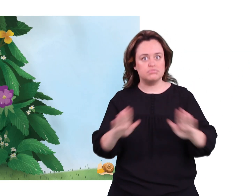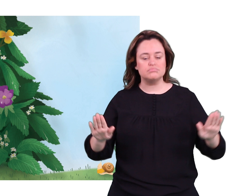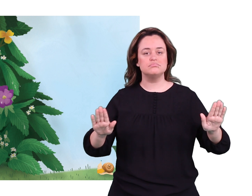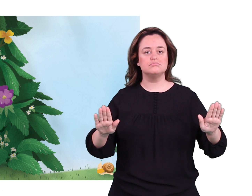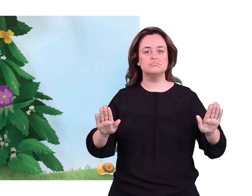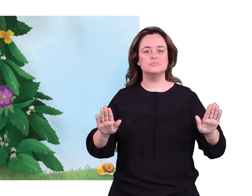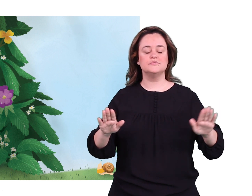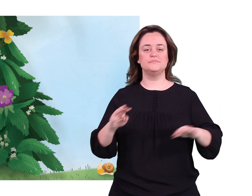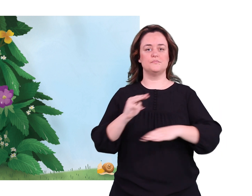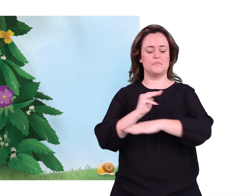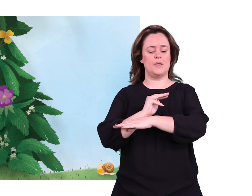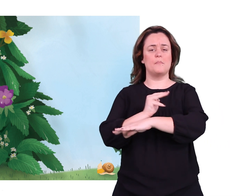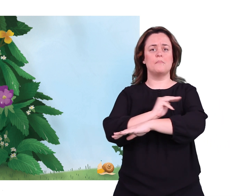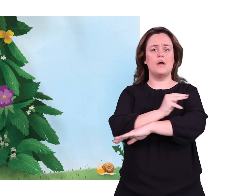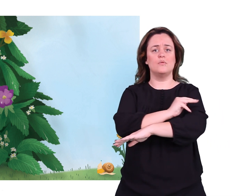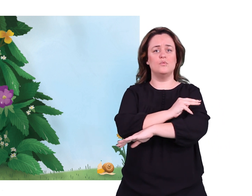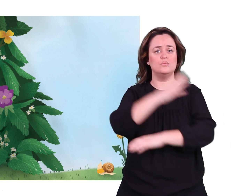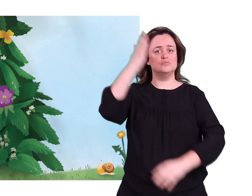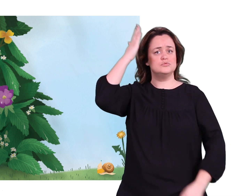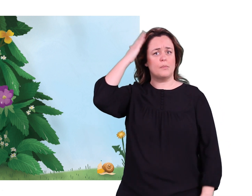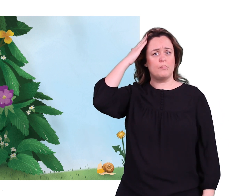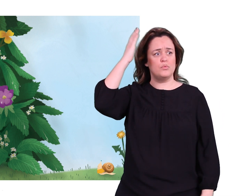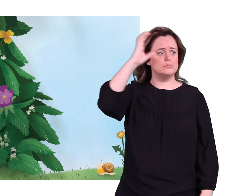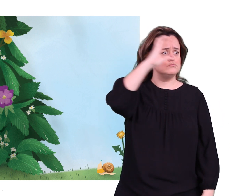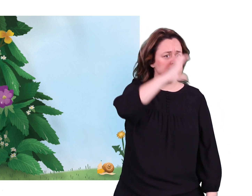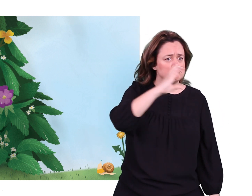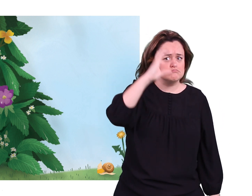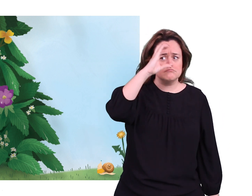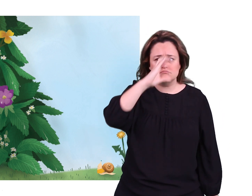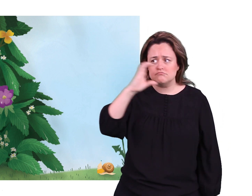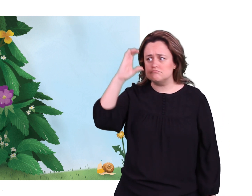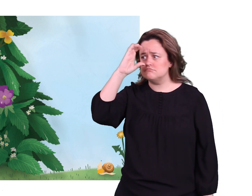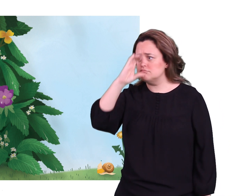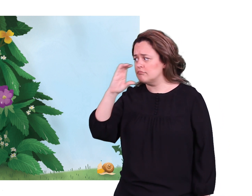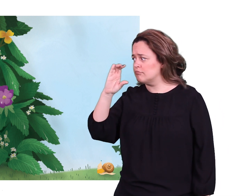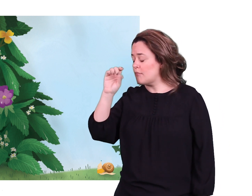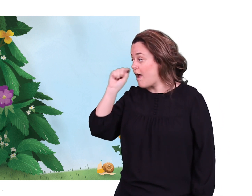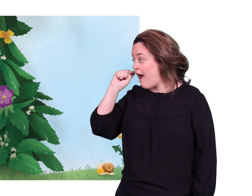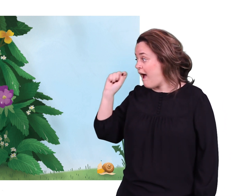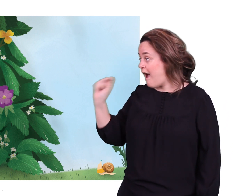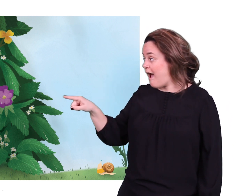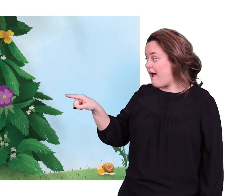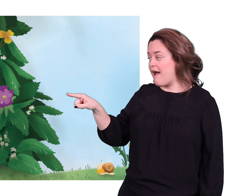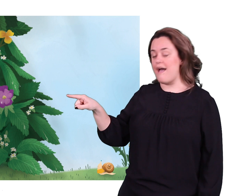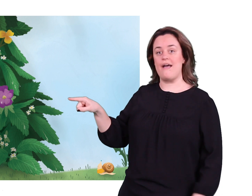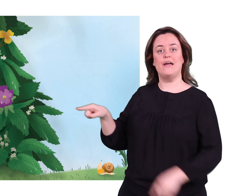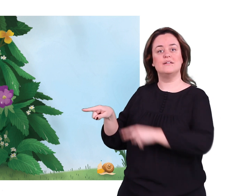Le vent se calme rapidement et Margot repère son